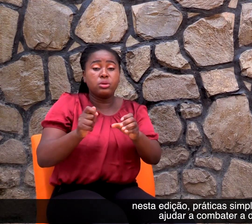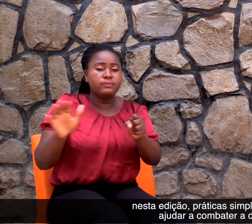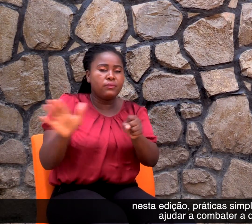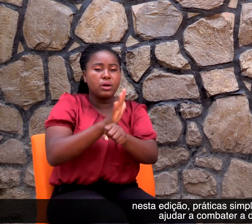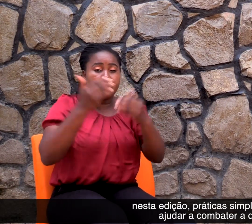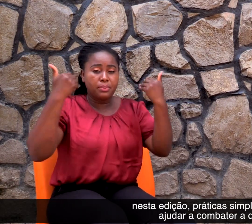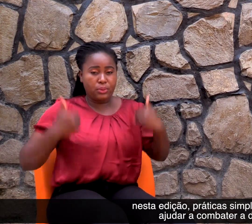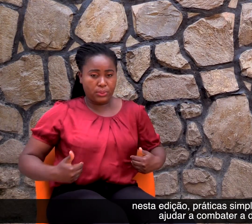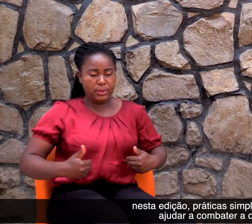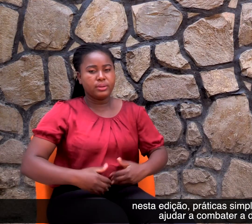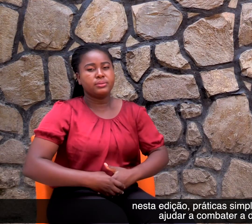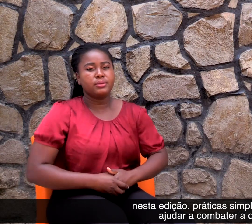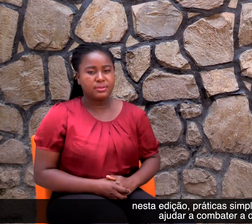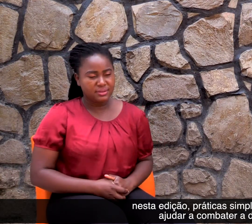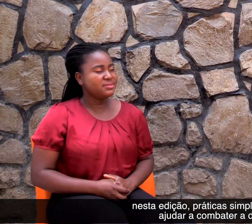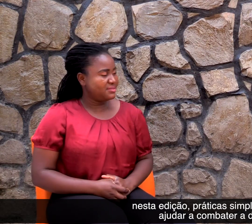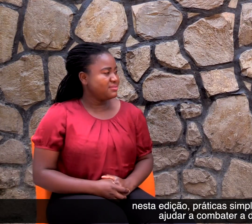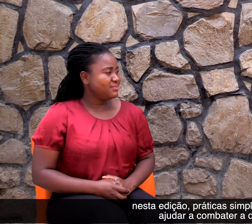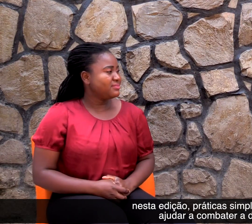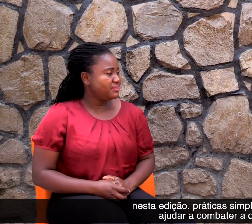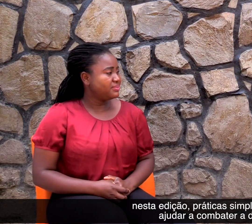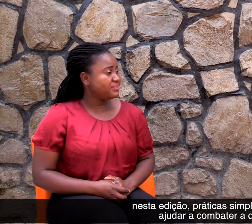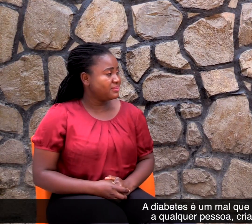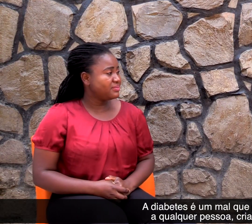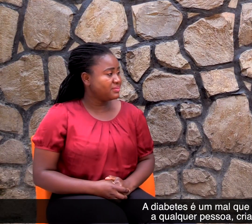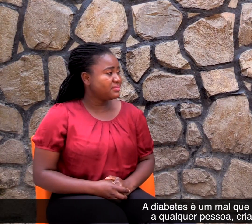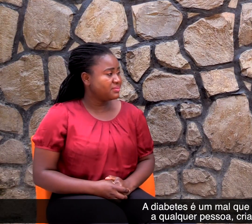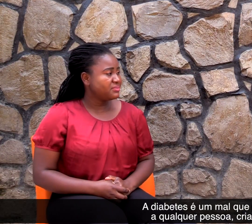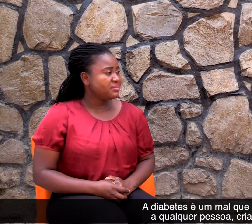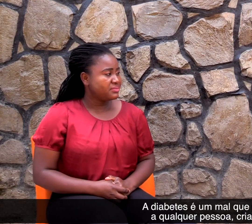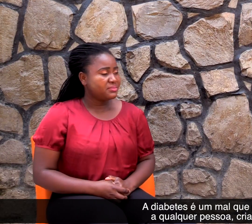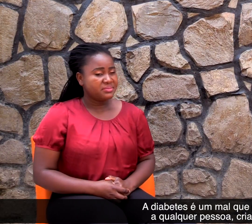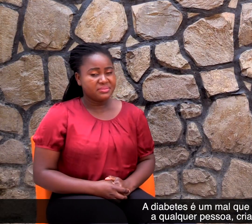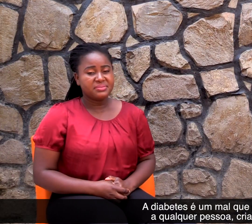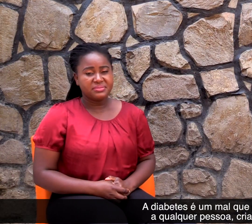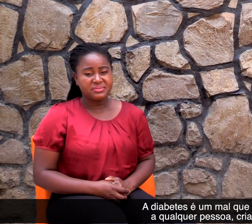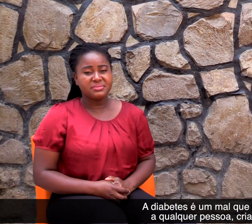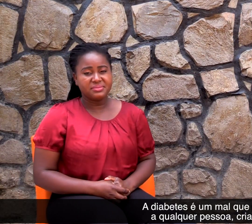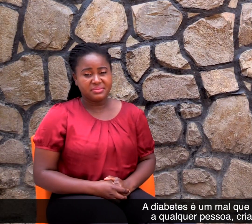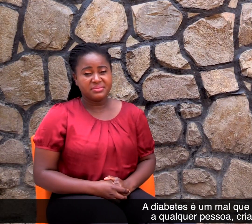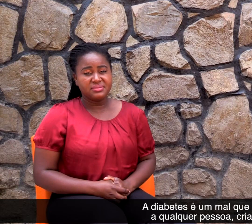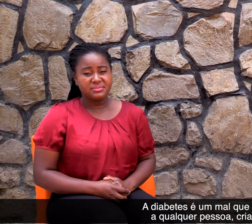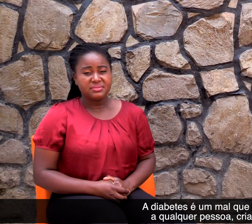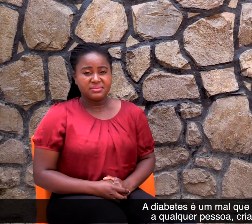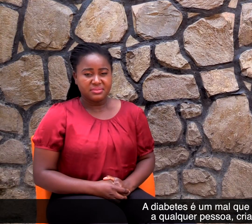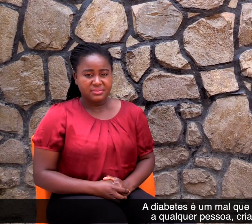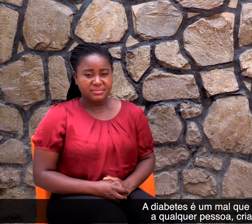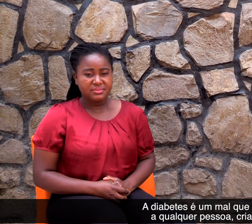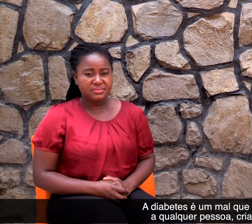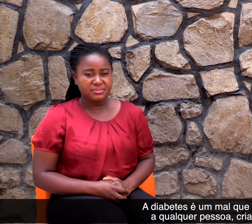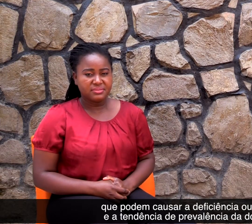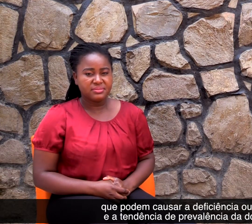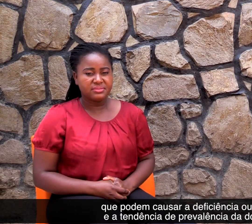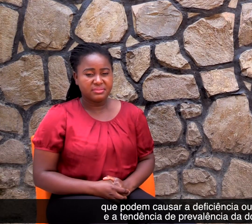práticas simples que podem ajudar a combater a diabetes. A diabetes é um mal que pode afetar a qualquer pessoa,